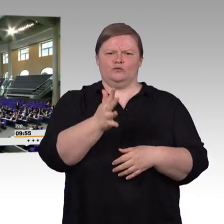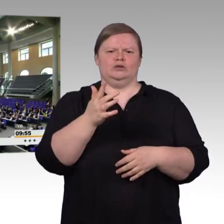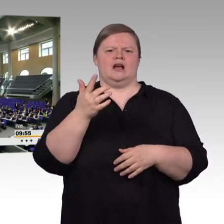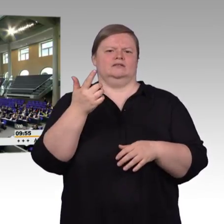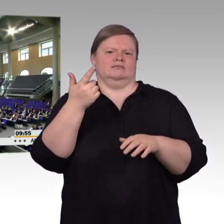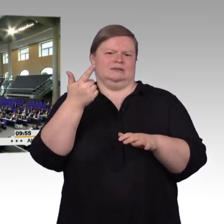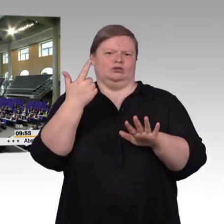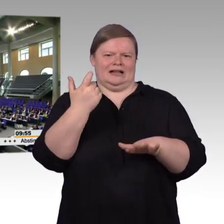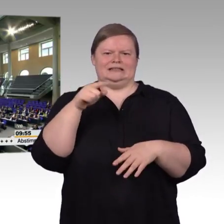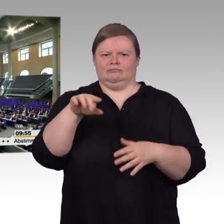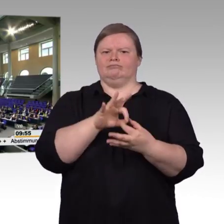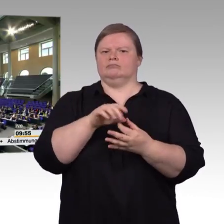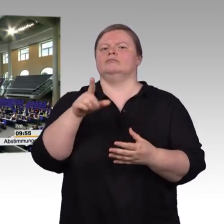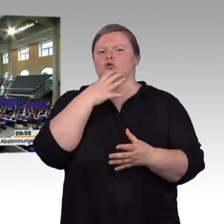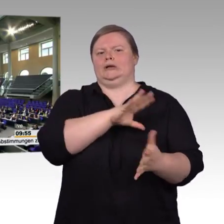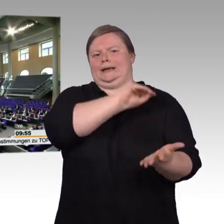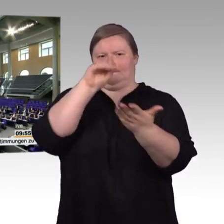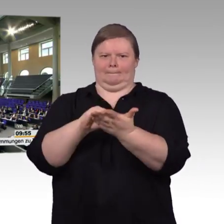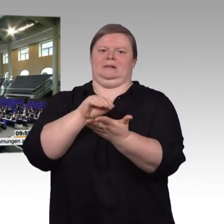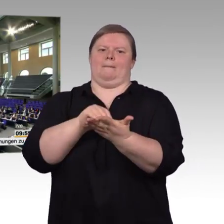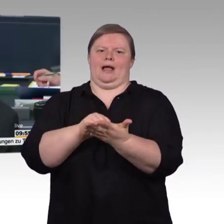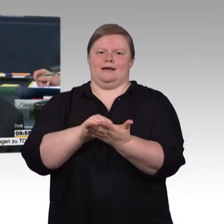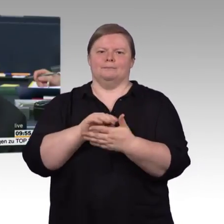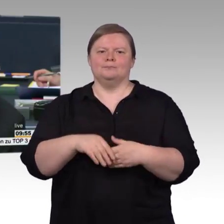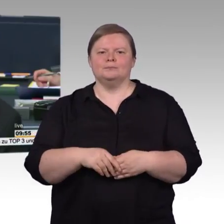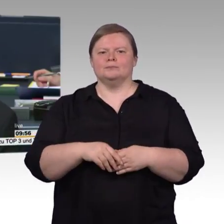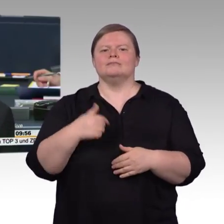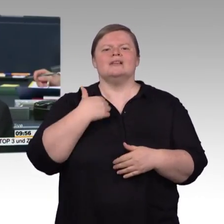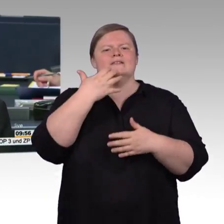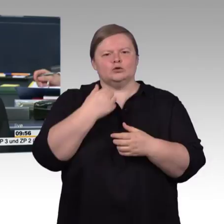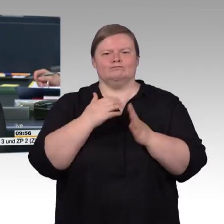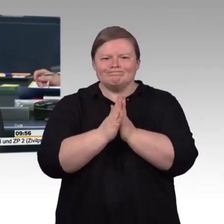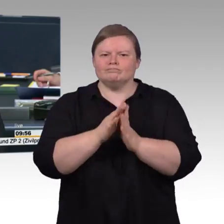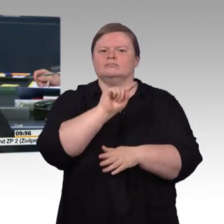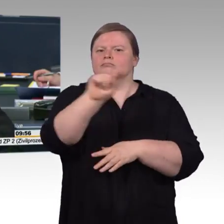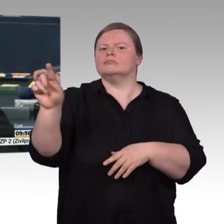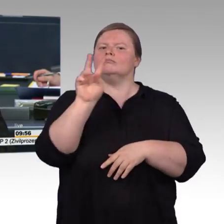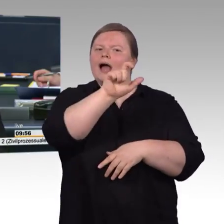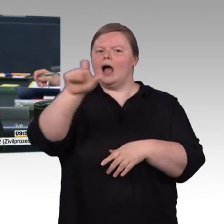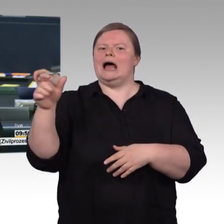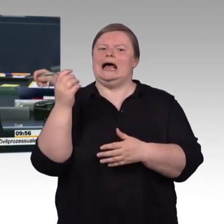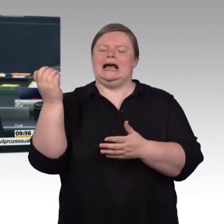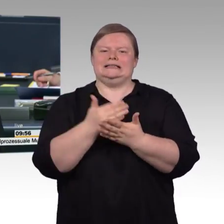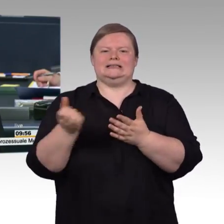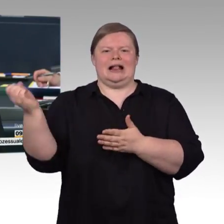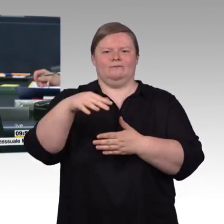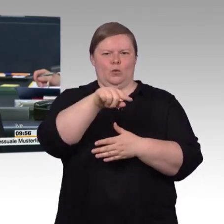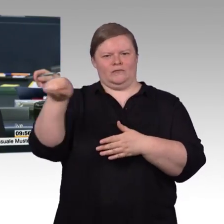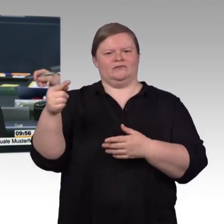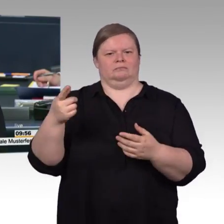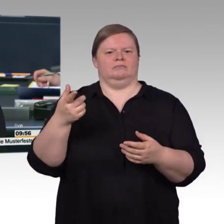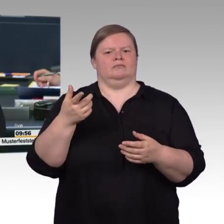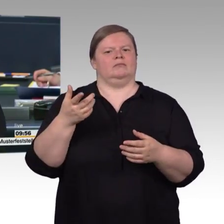Wer enthält sich? Dann ist der Gesetzentwurf in zweiter Beratung mit den Stimmen der CDU, CSU und der